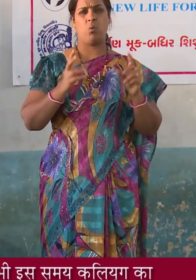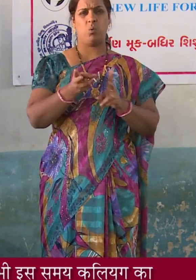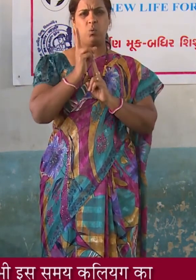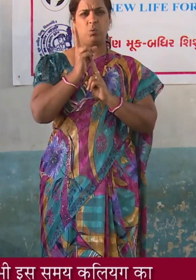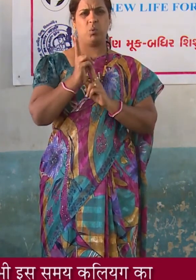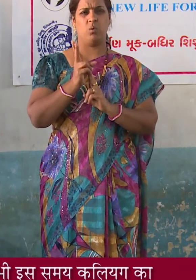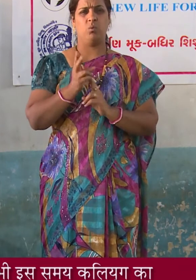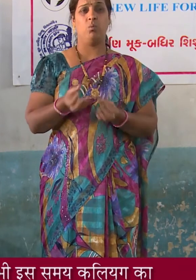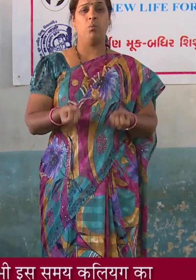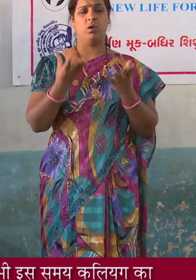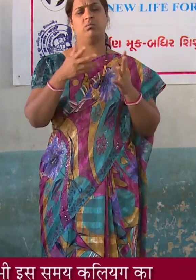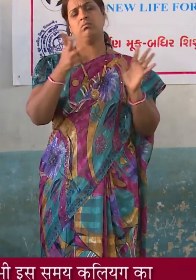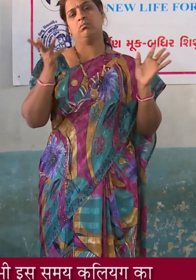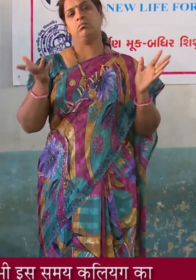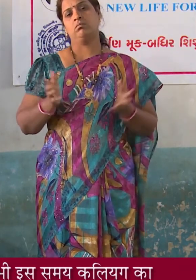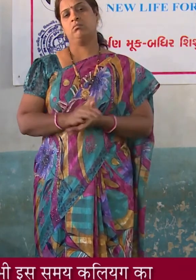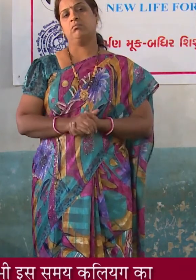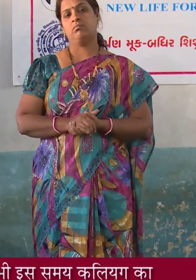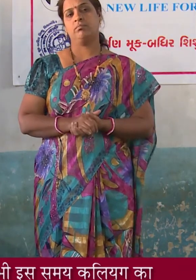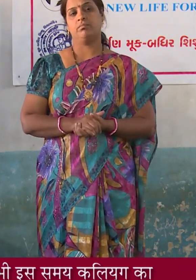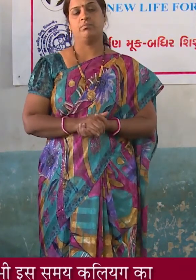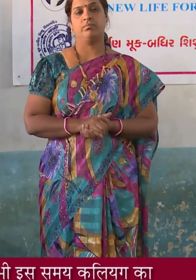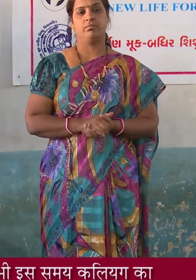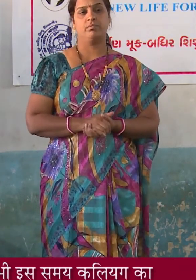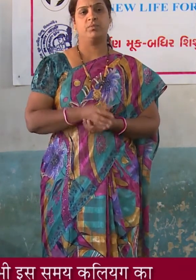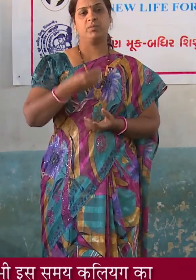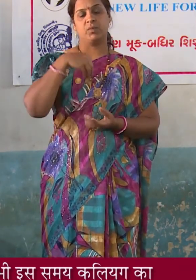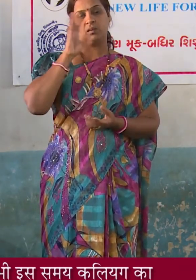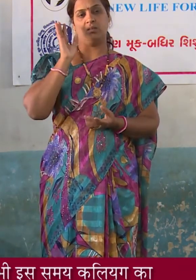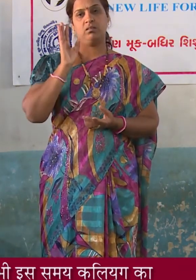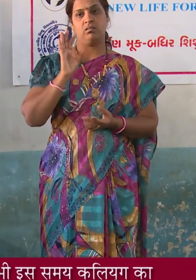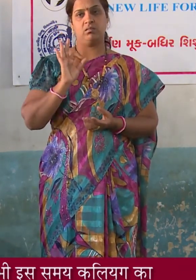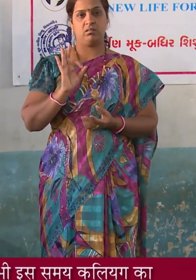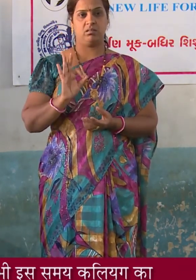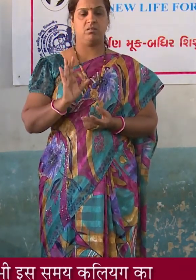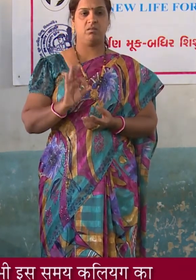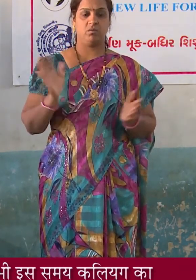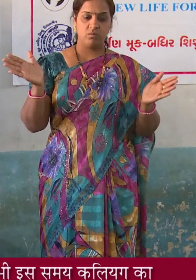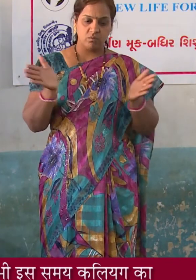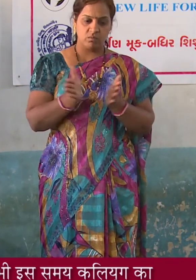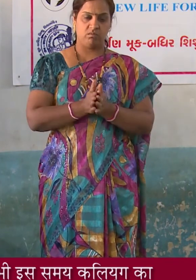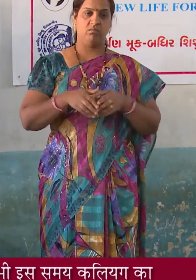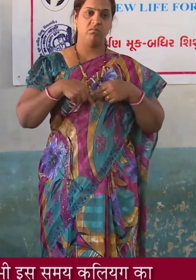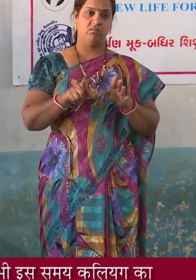अंत और सतयुग के आदि का पुरुषोत्तम संगम युग है।